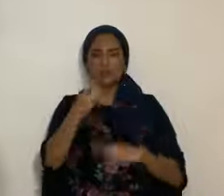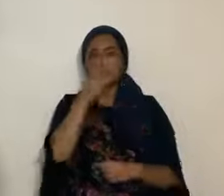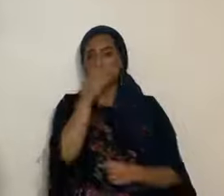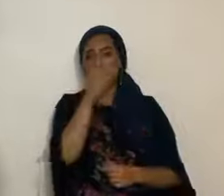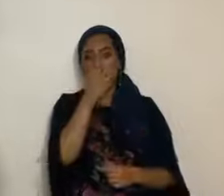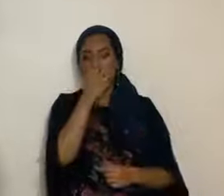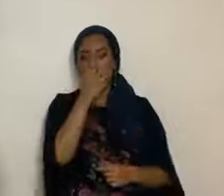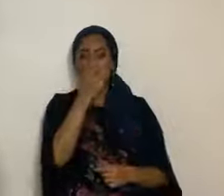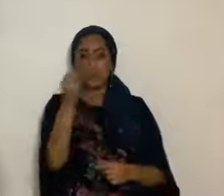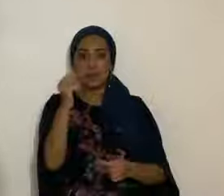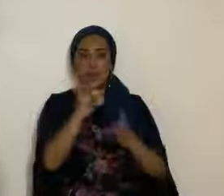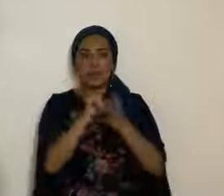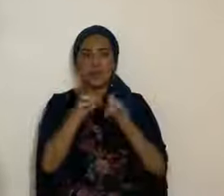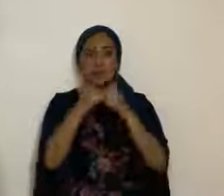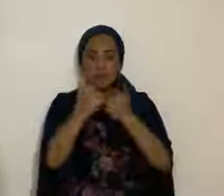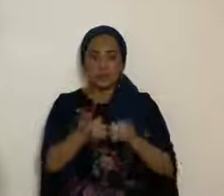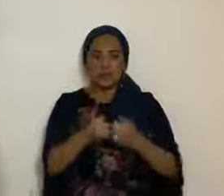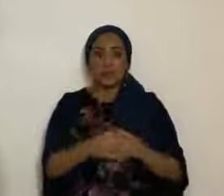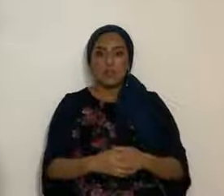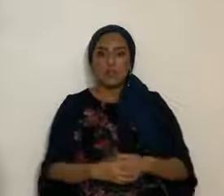Y de esta manera